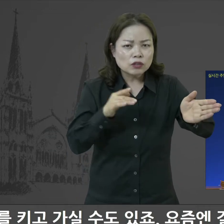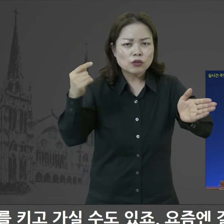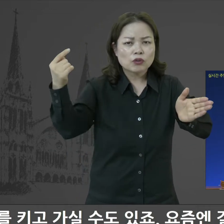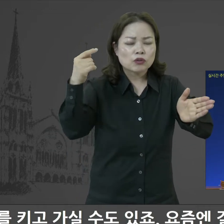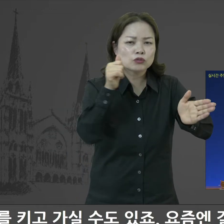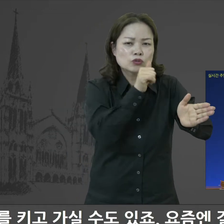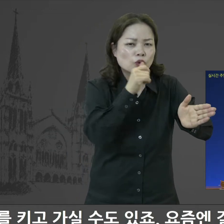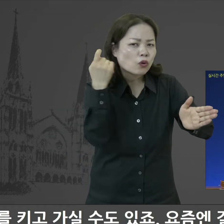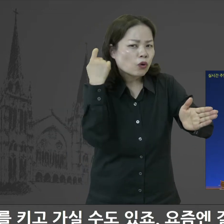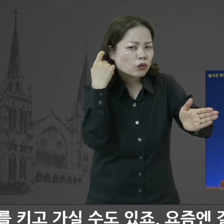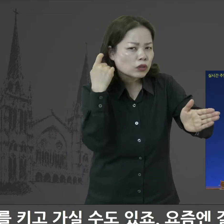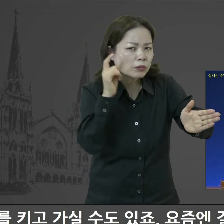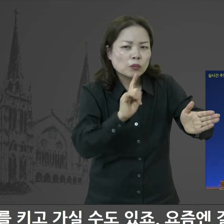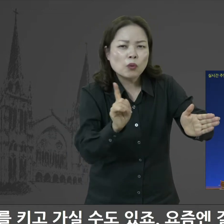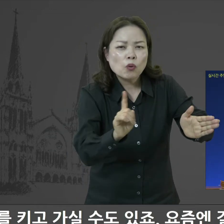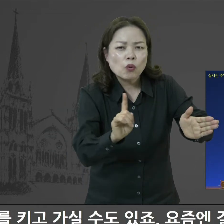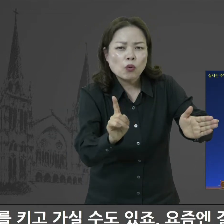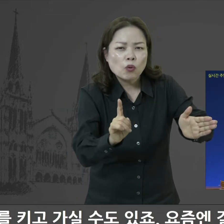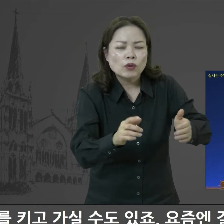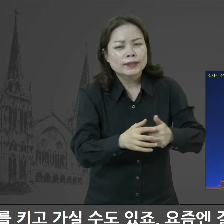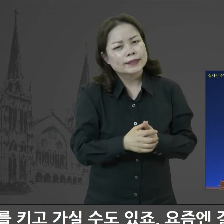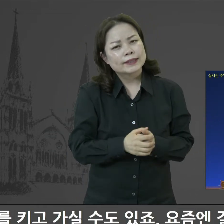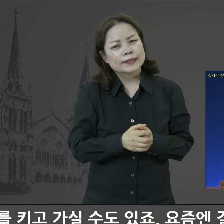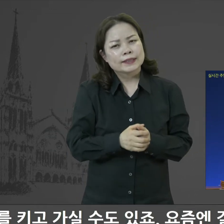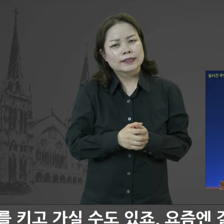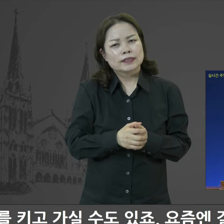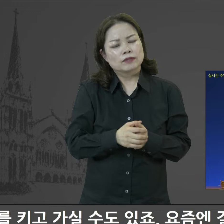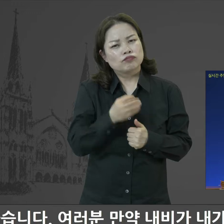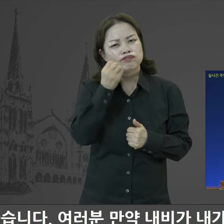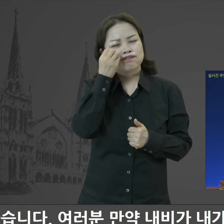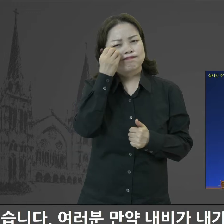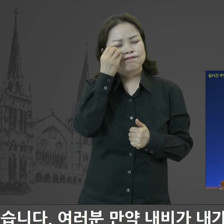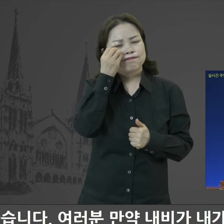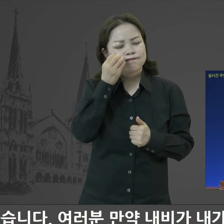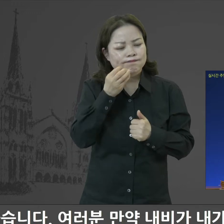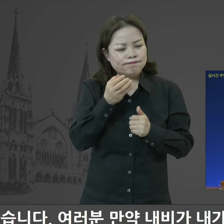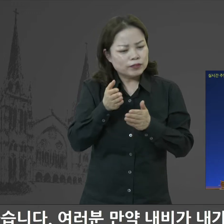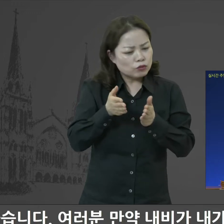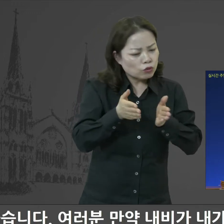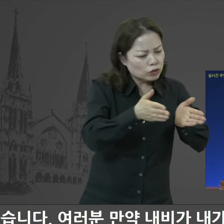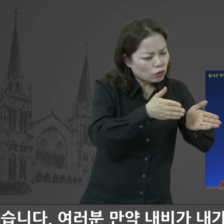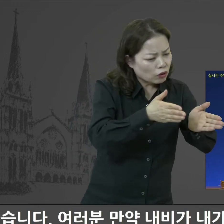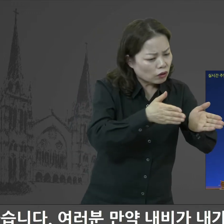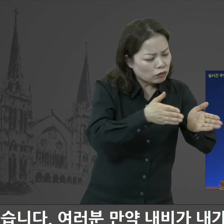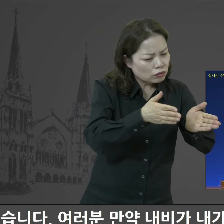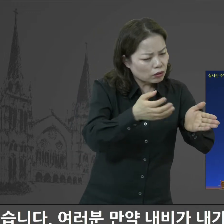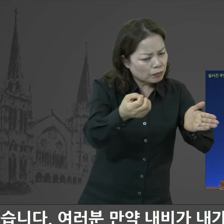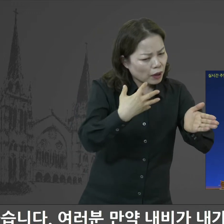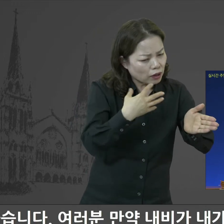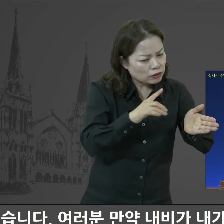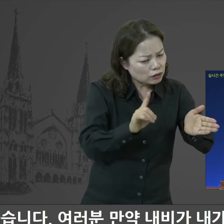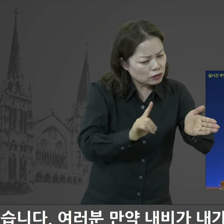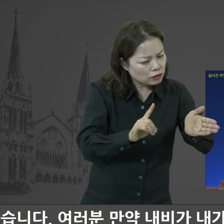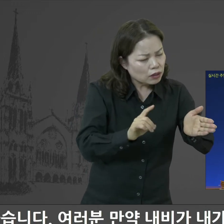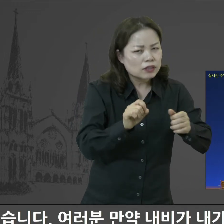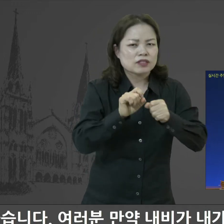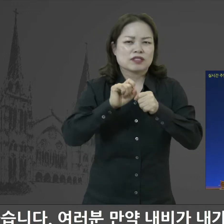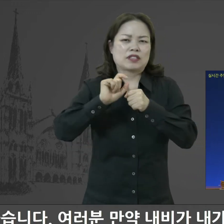한다면 여러분 반응이 어떻겠습니까? 이상하다, 내비가 왜 이쪽으로 가라고 하지? 하면서